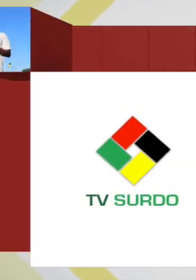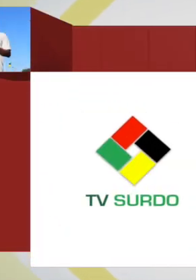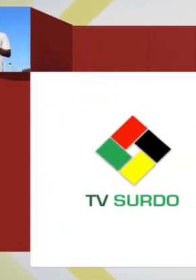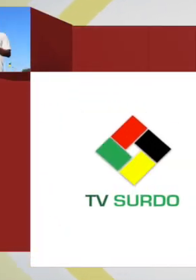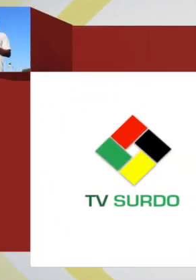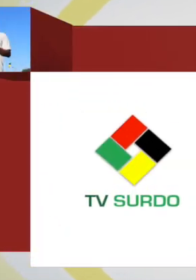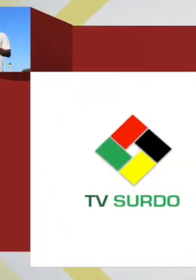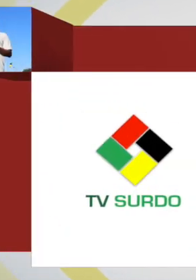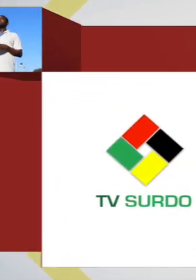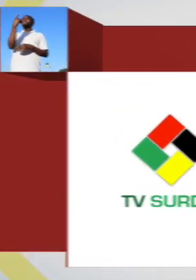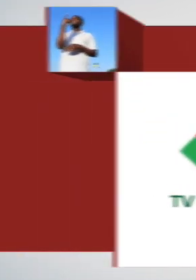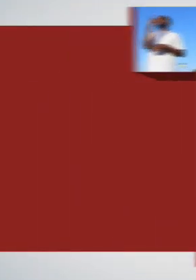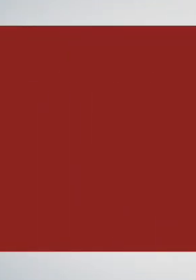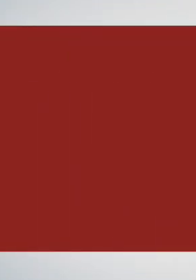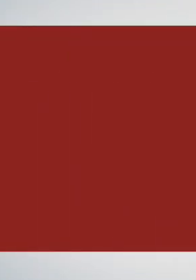Música